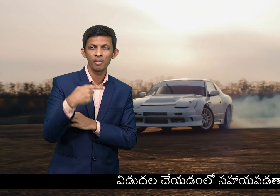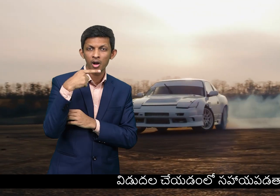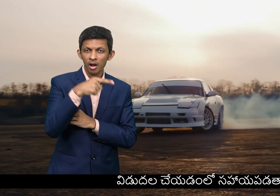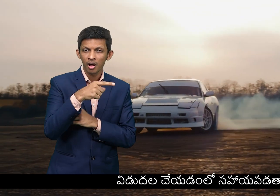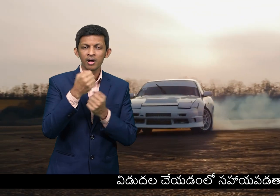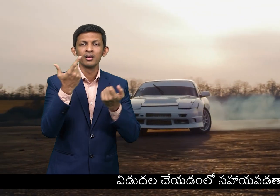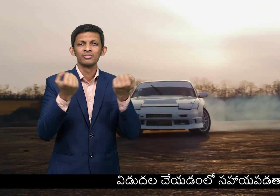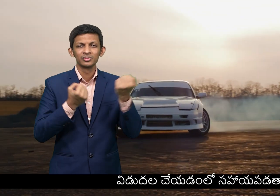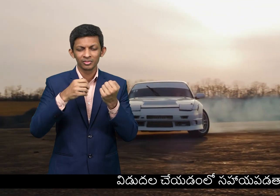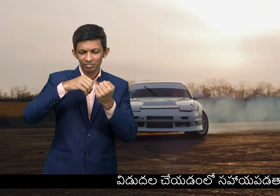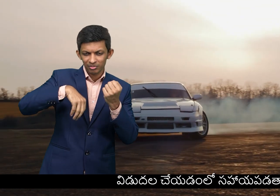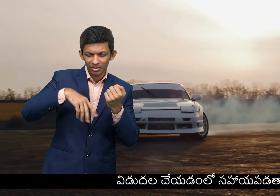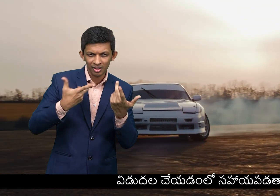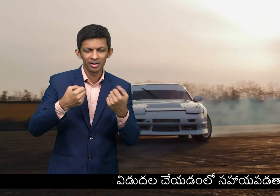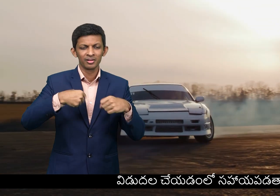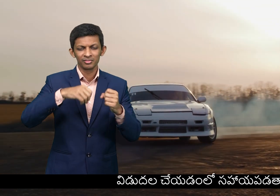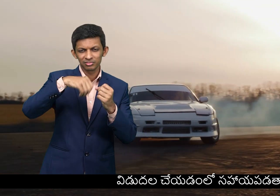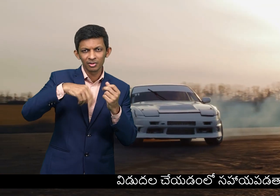విడుదల చేయడంలో సహాయపడతాయి.